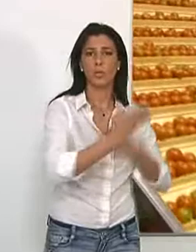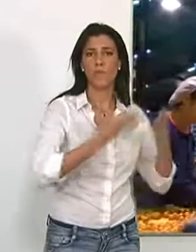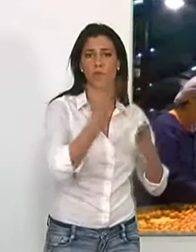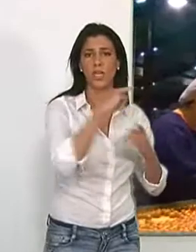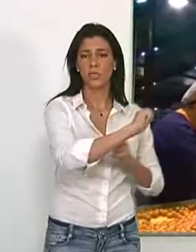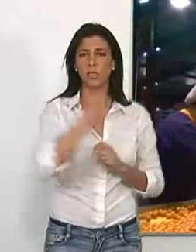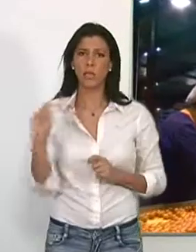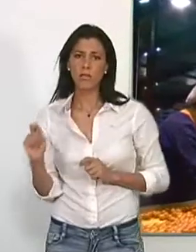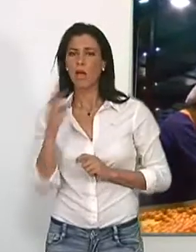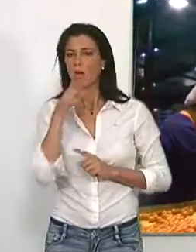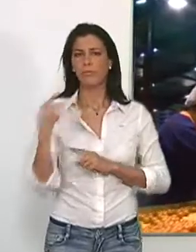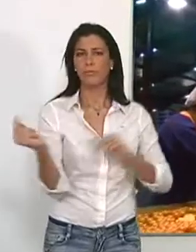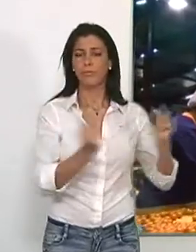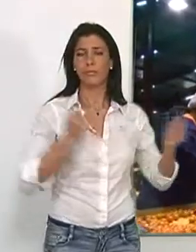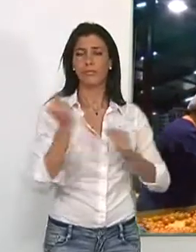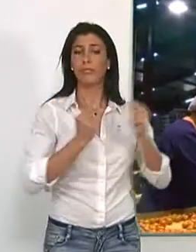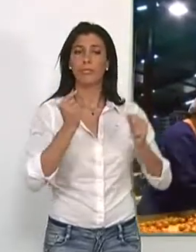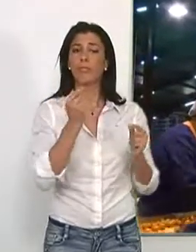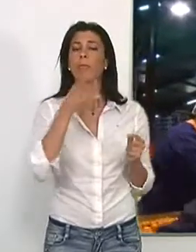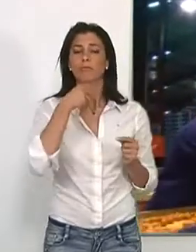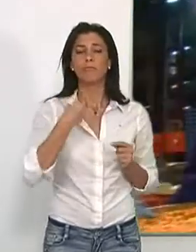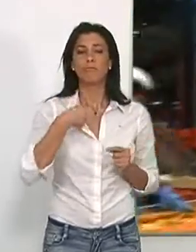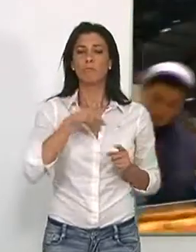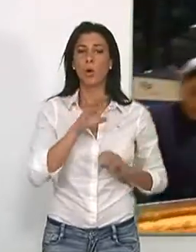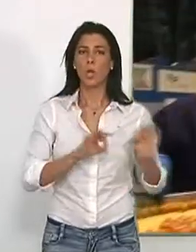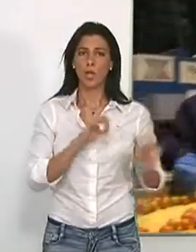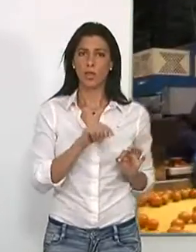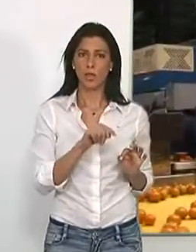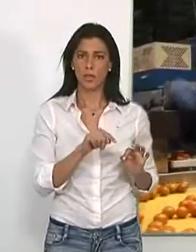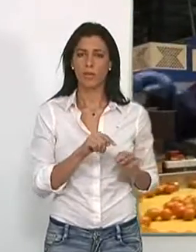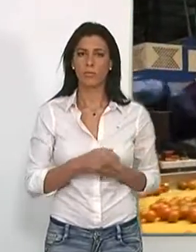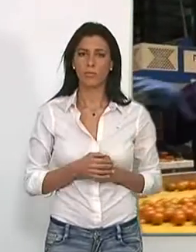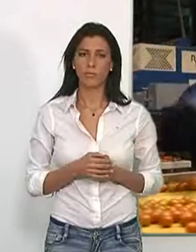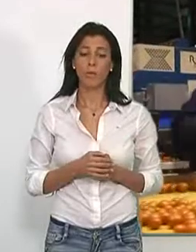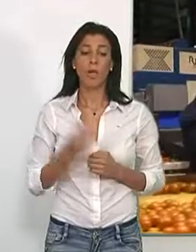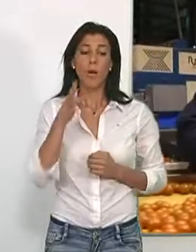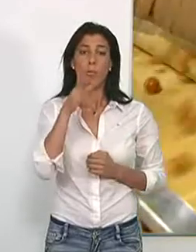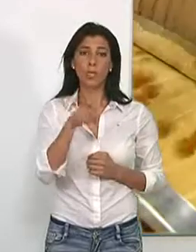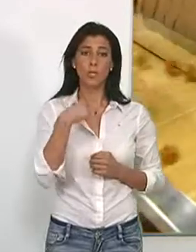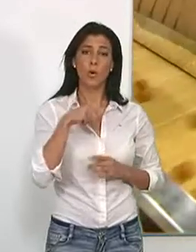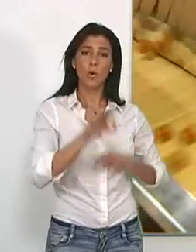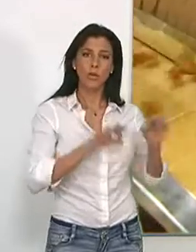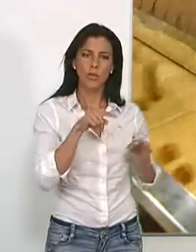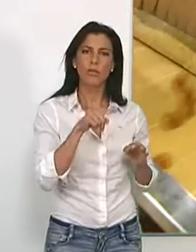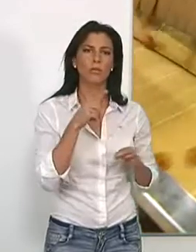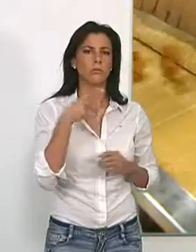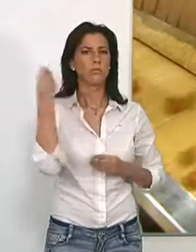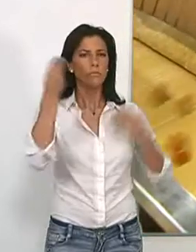condición limitándose lo agricultores óseos de esta organización a cumplirlas esta organización se pregunta